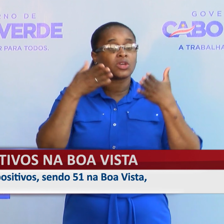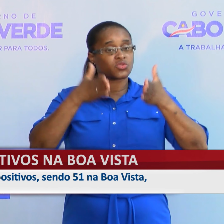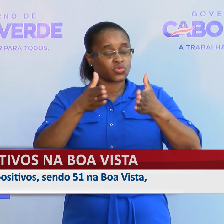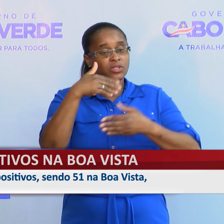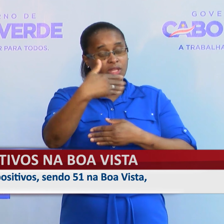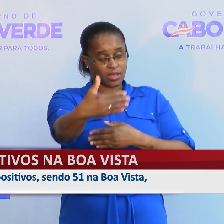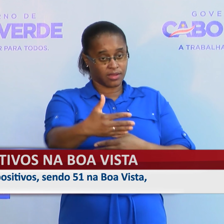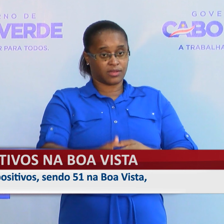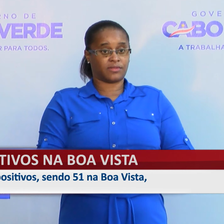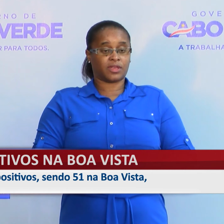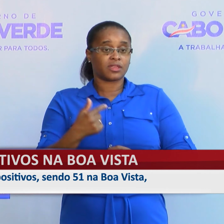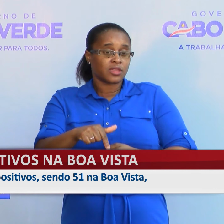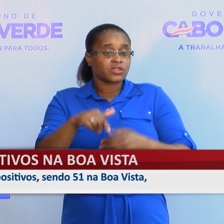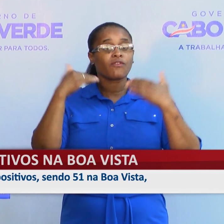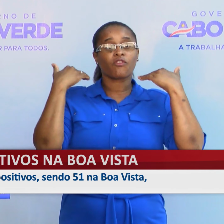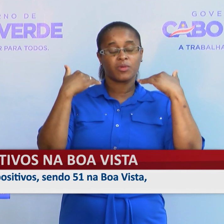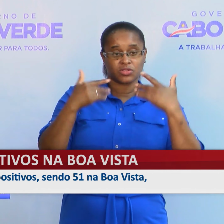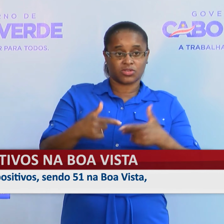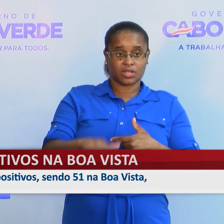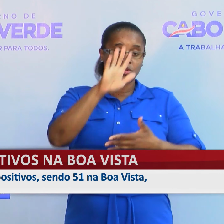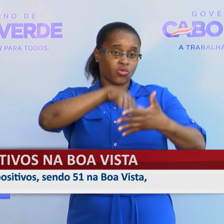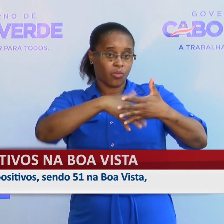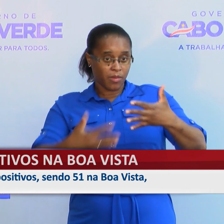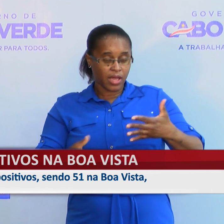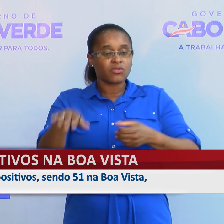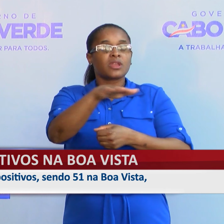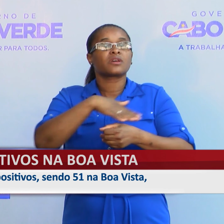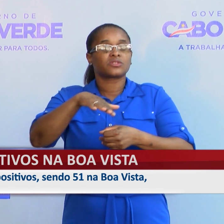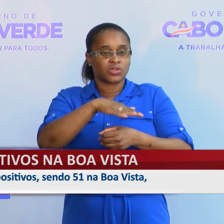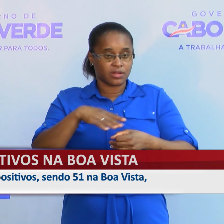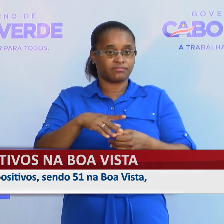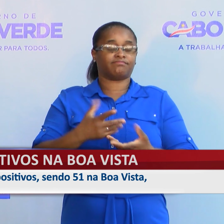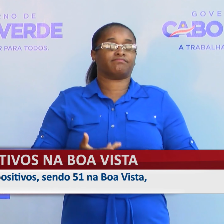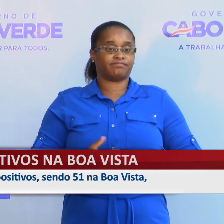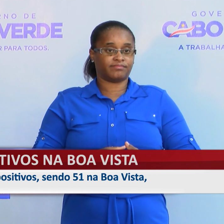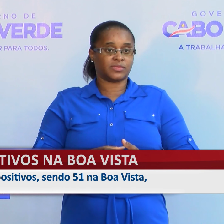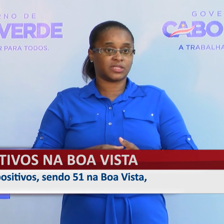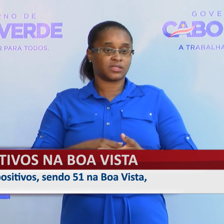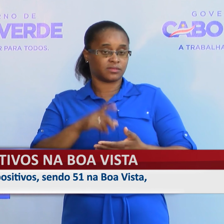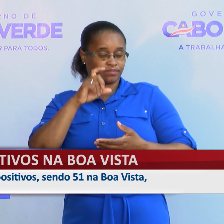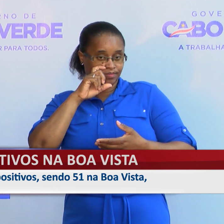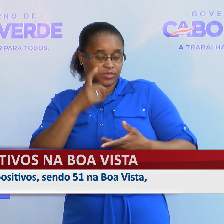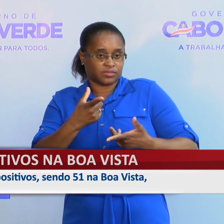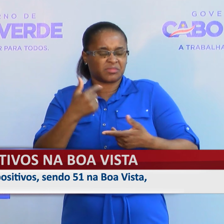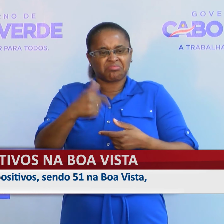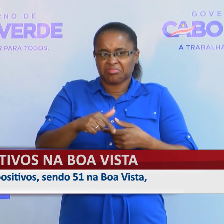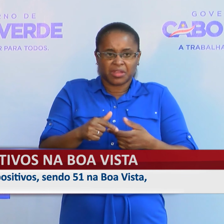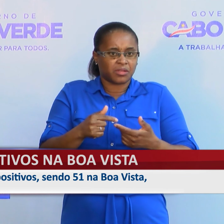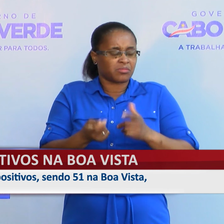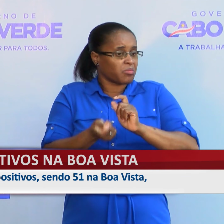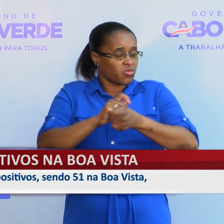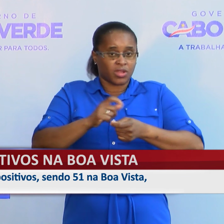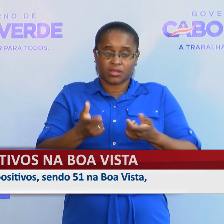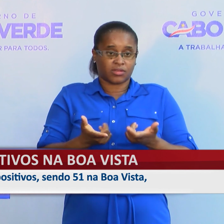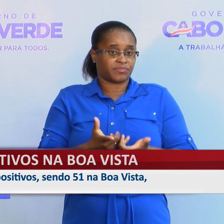ações, assim como estão definidas no Plano Nacional de Contingência. Não temos como extrapolar